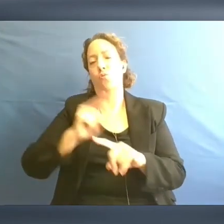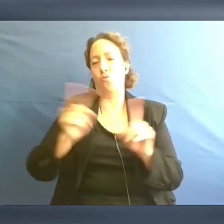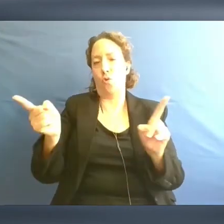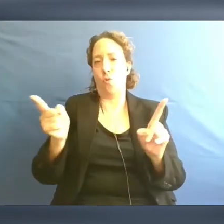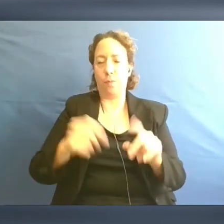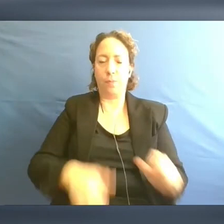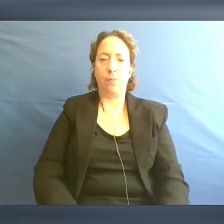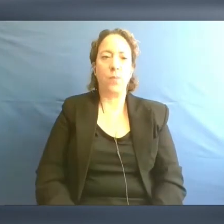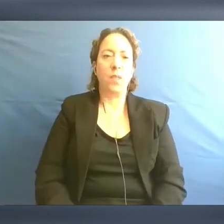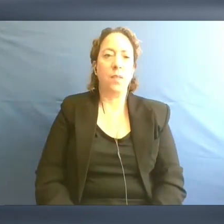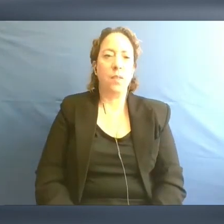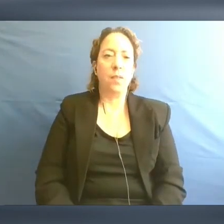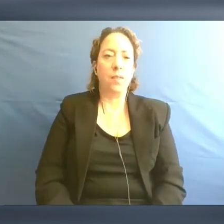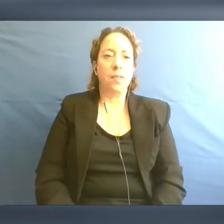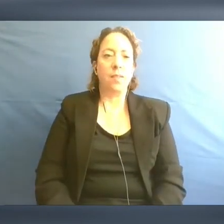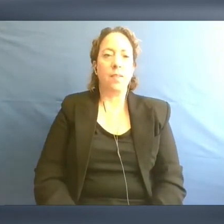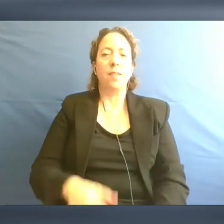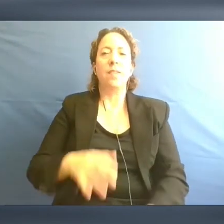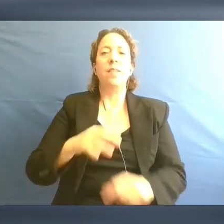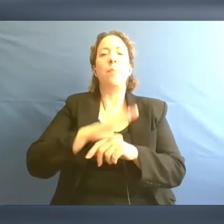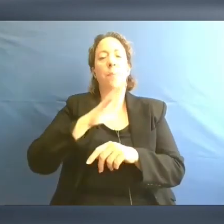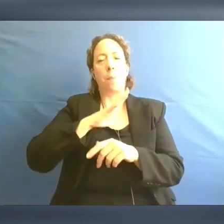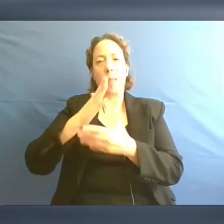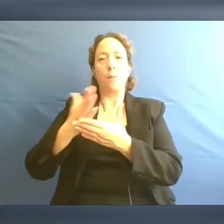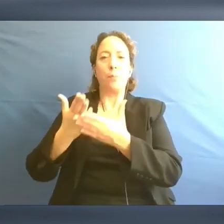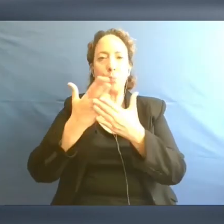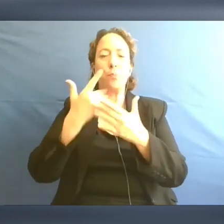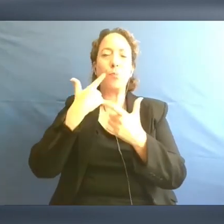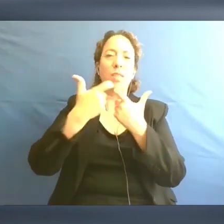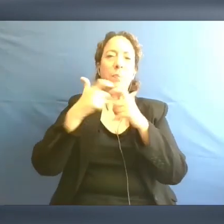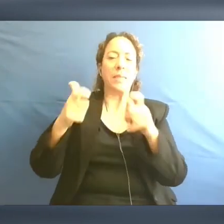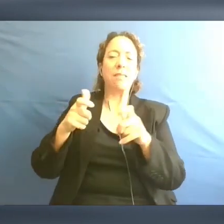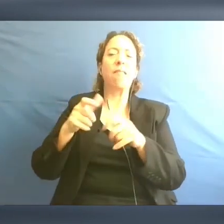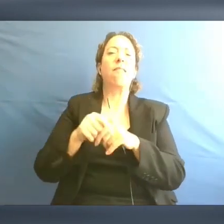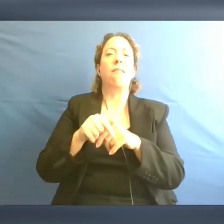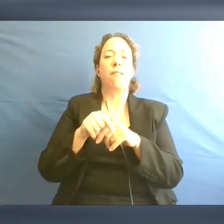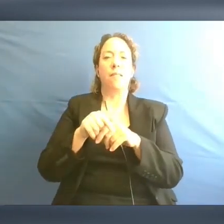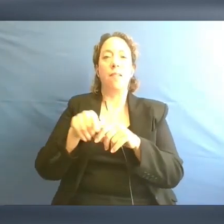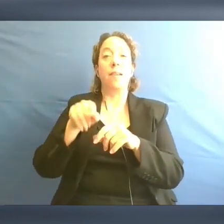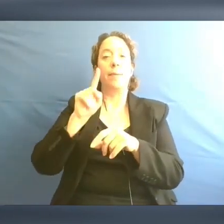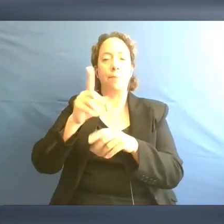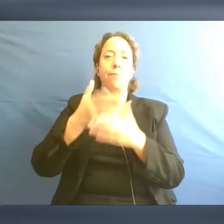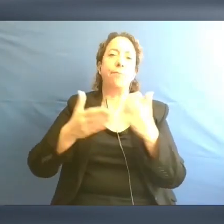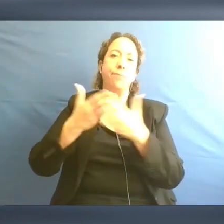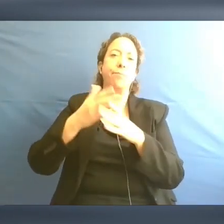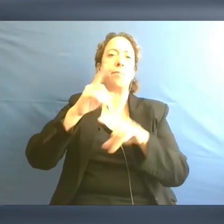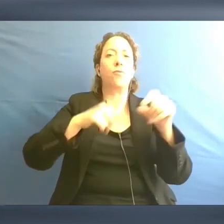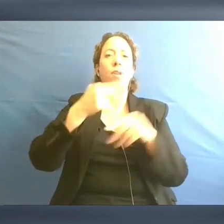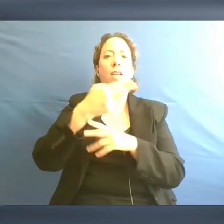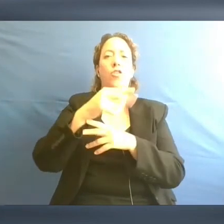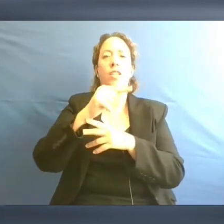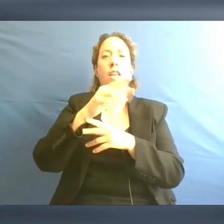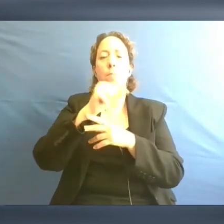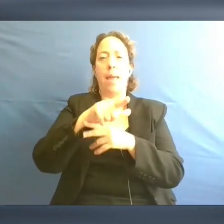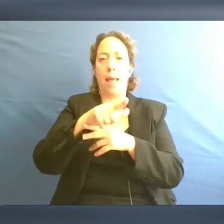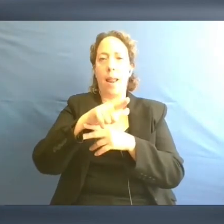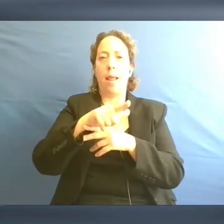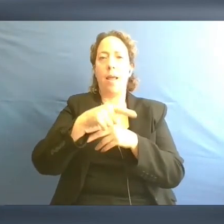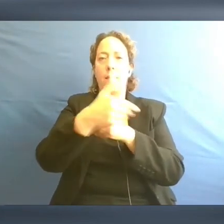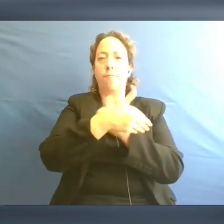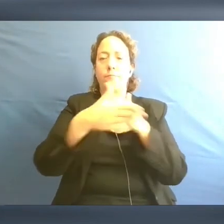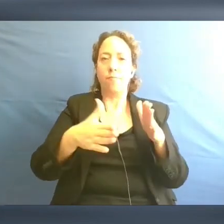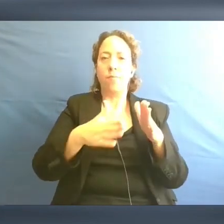assumption. Et puis on a un petit support d'accessibilité. Alors ici, c'est parce que certains éléments HTML, donc les champs d'entrée